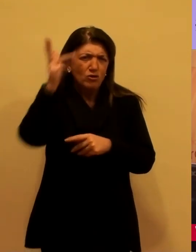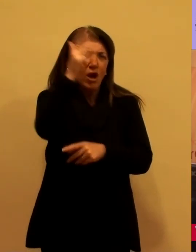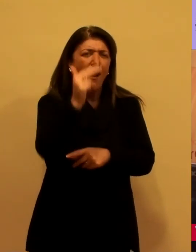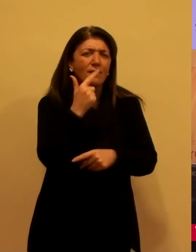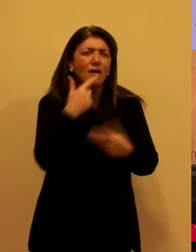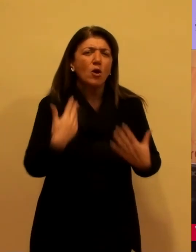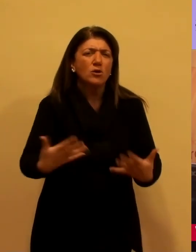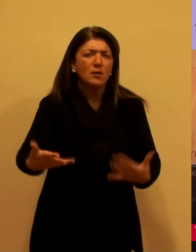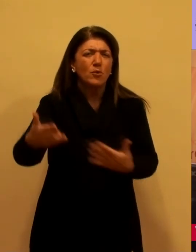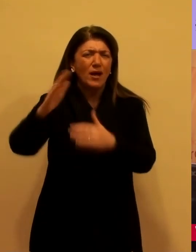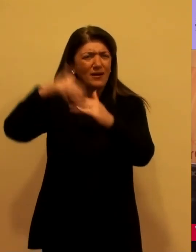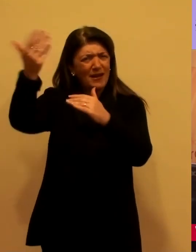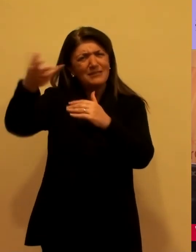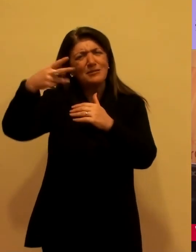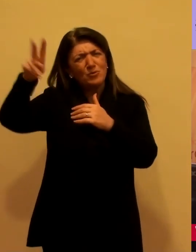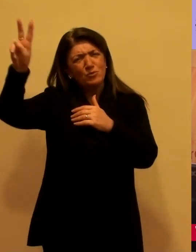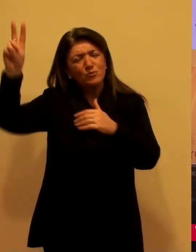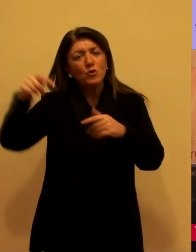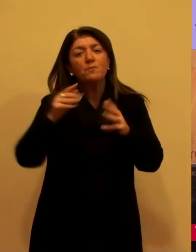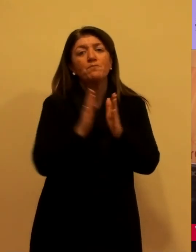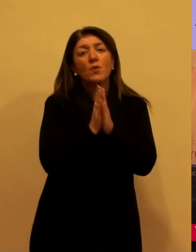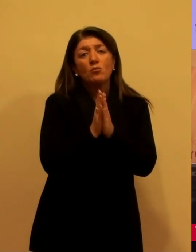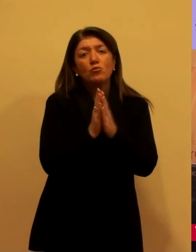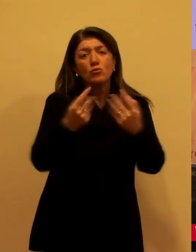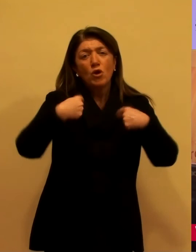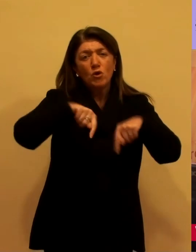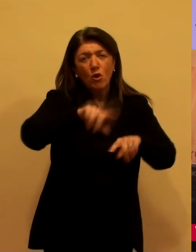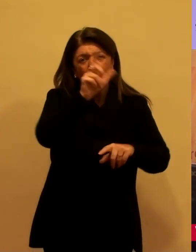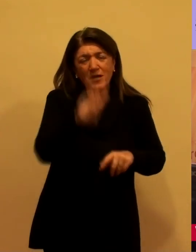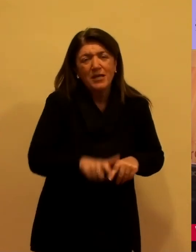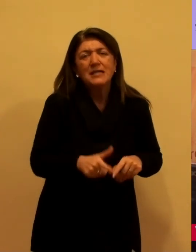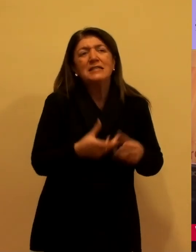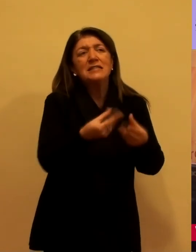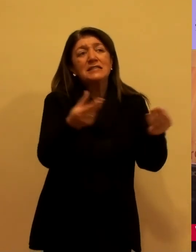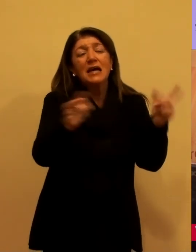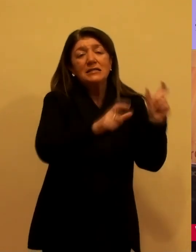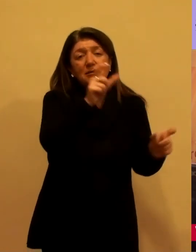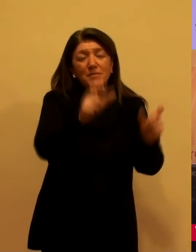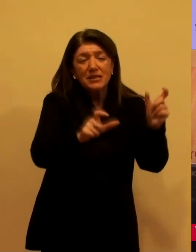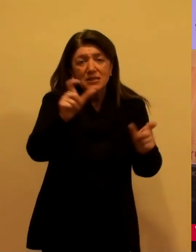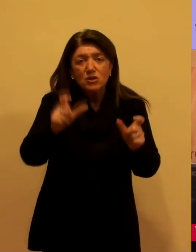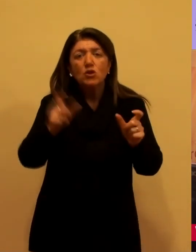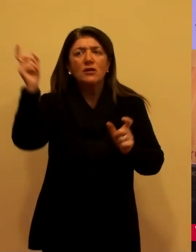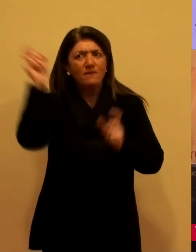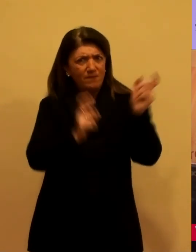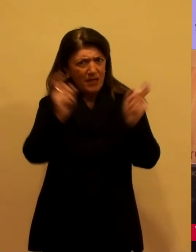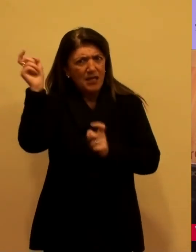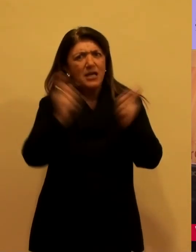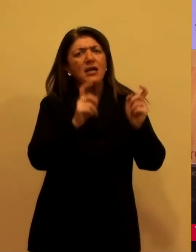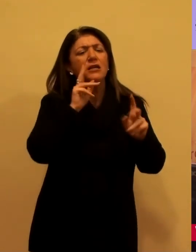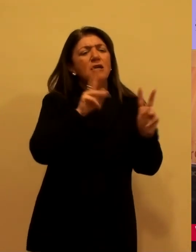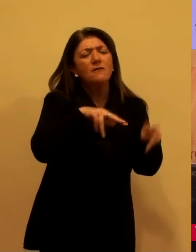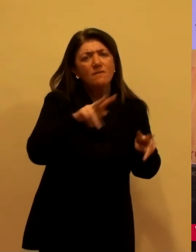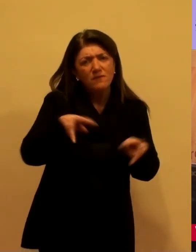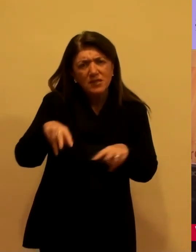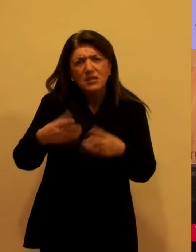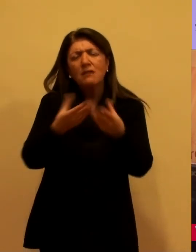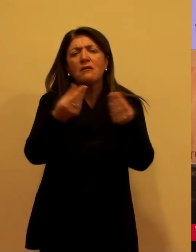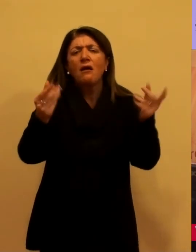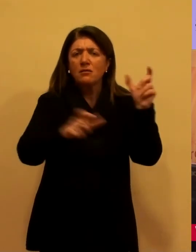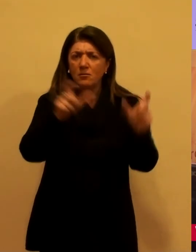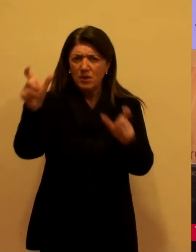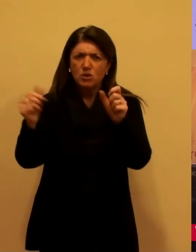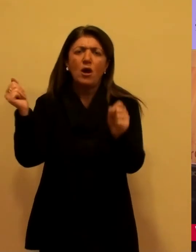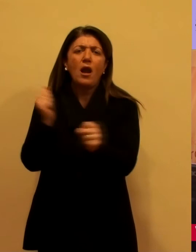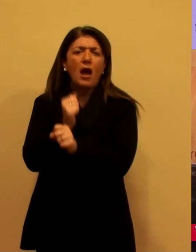Quindi purtroppo noi abbiamo ovviamente tante persone che vengono in visita e tante persone che